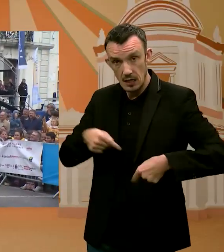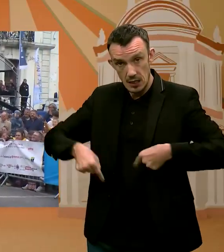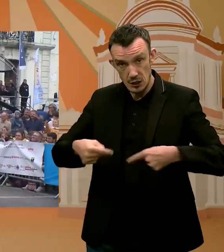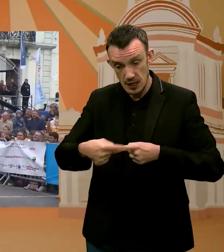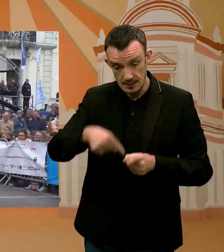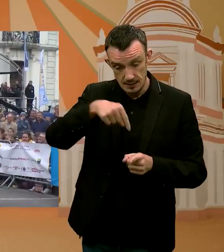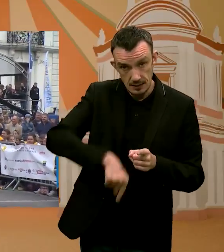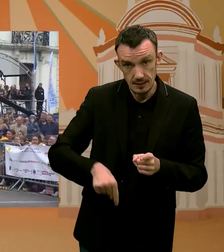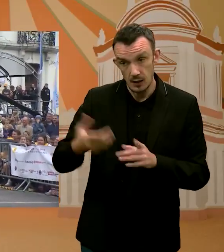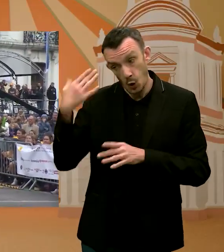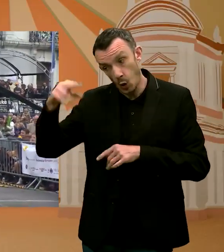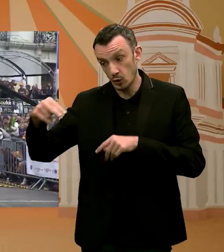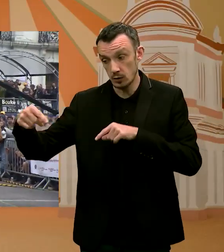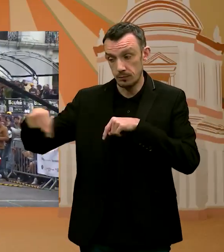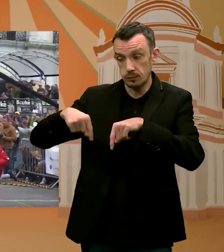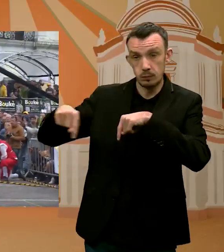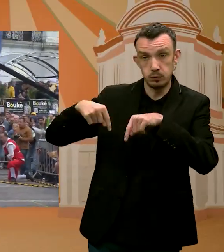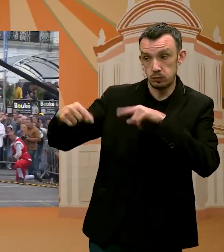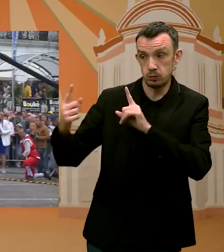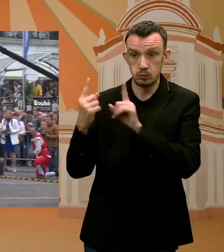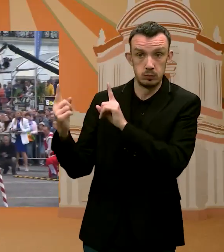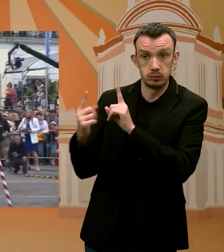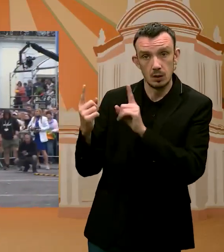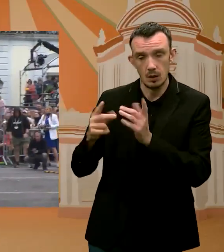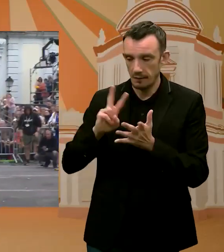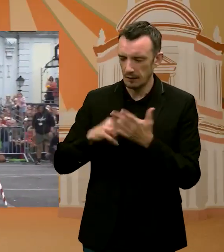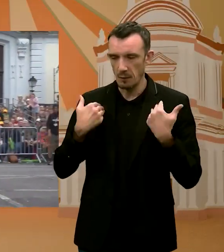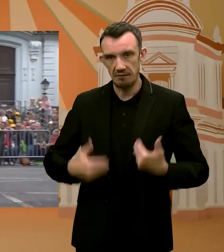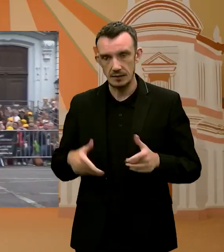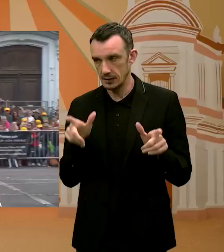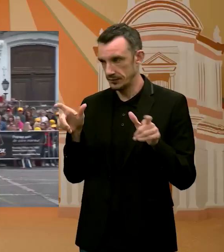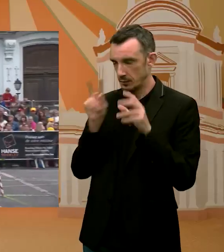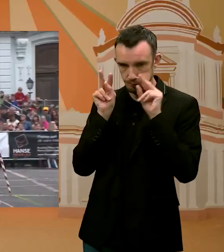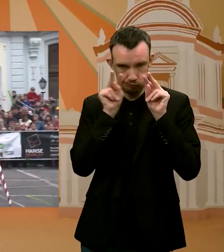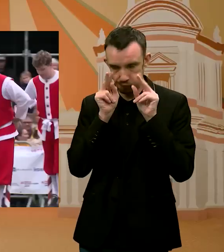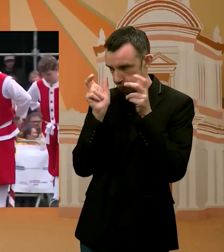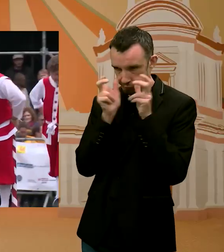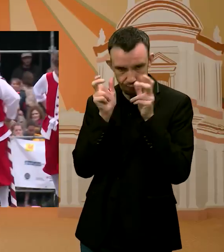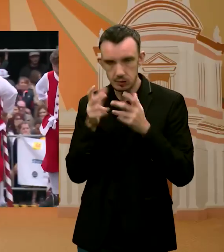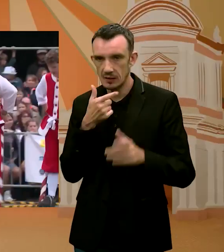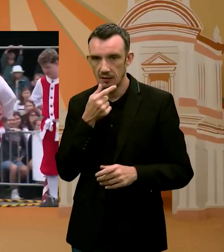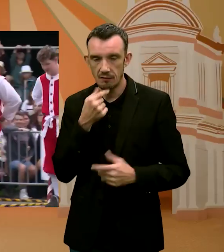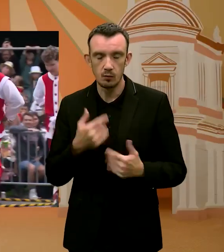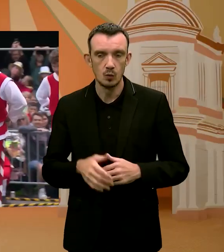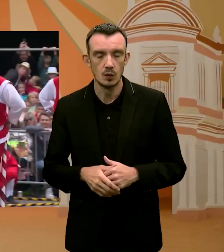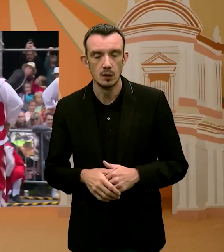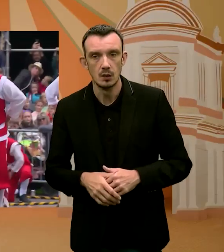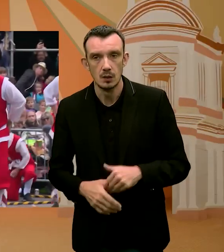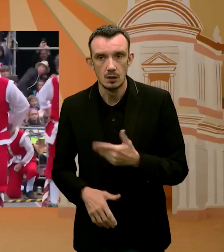très fatigant aussi mentalement parce qu'il faut. Regardez, voilà, Robin à nouveau s'isole. Oh le pauvre, à mon avis, doit être tellement épuisé. Oui,